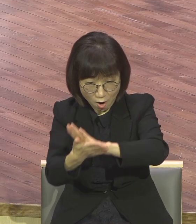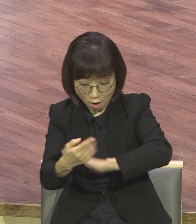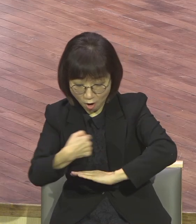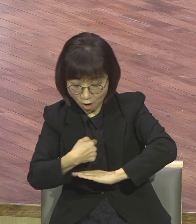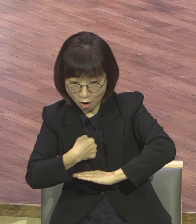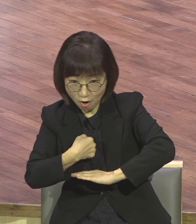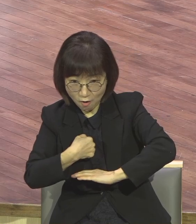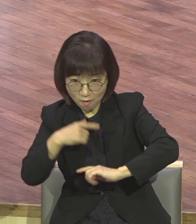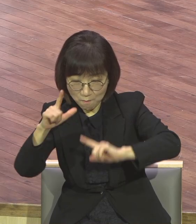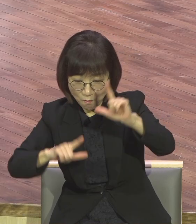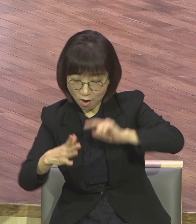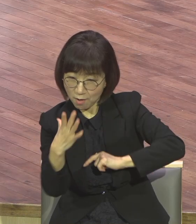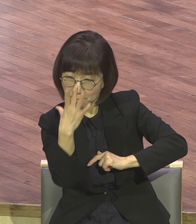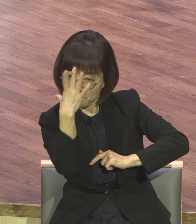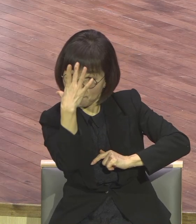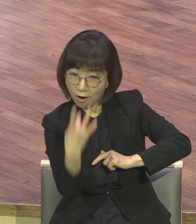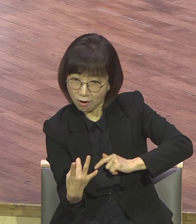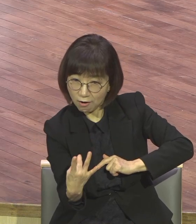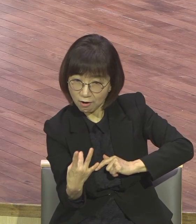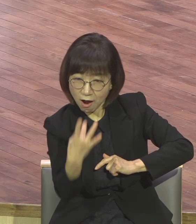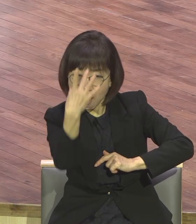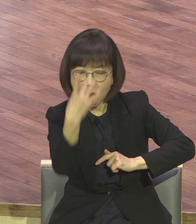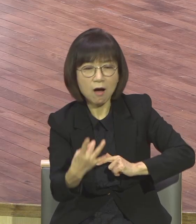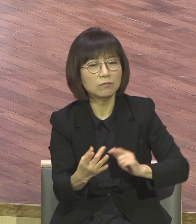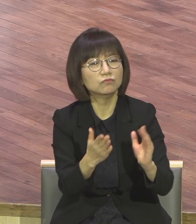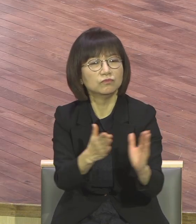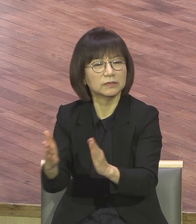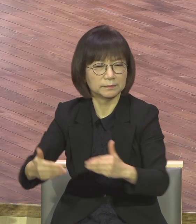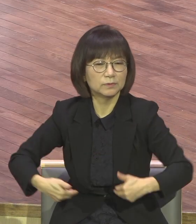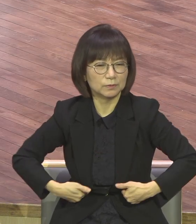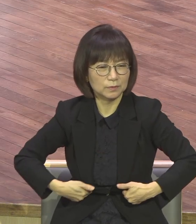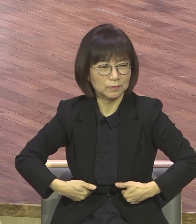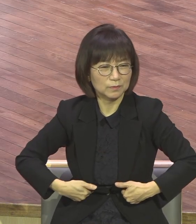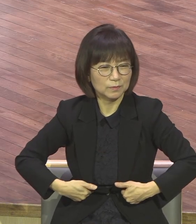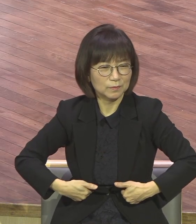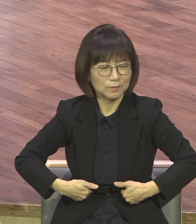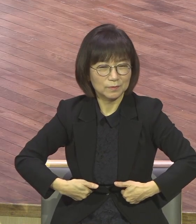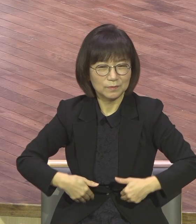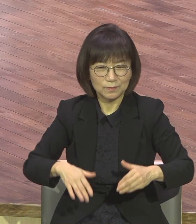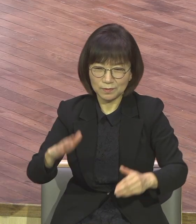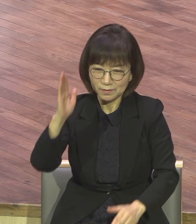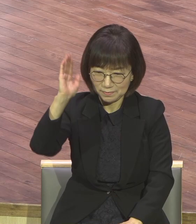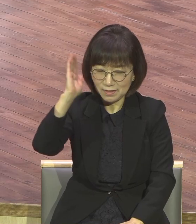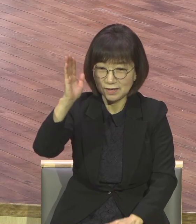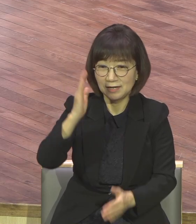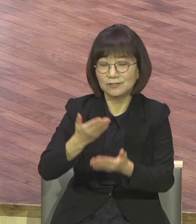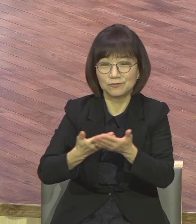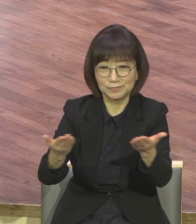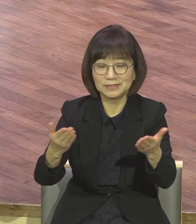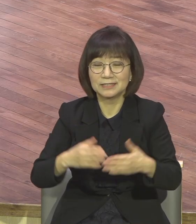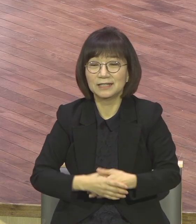걸맞는 이 삶의 모습을 갖추어야 한다, 이제는 그걸 강조하고 있어요.